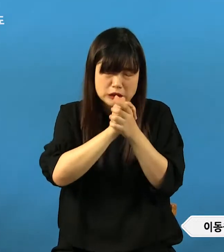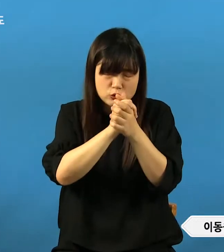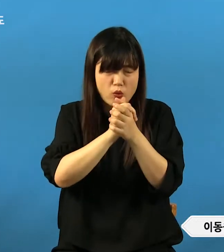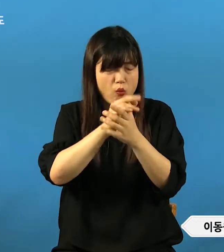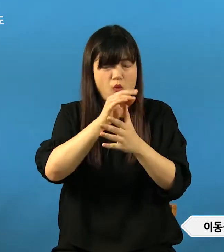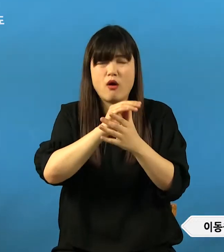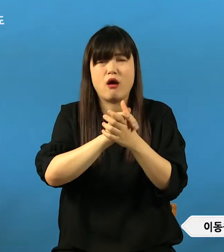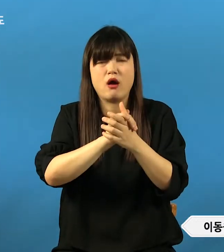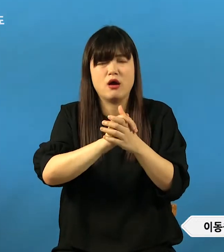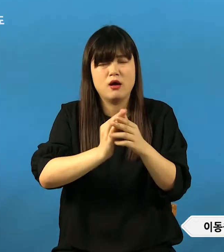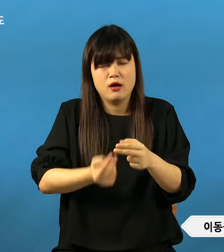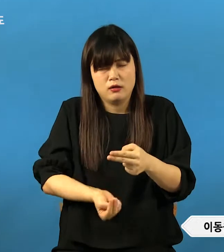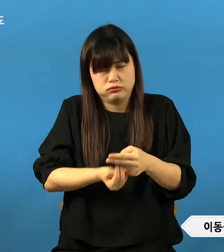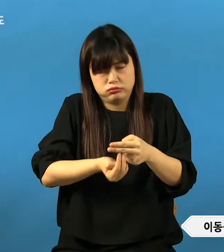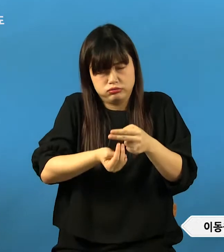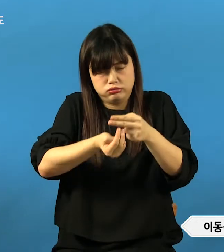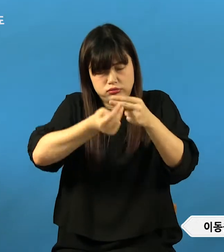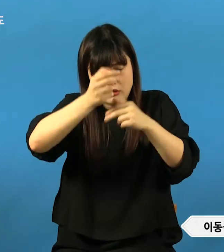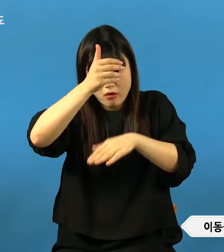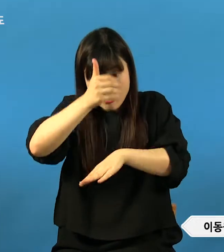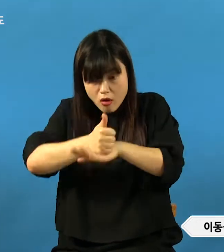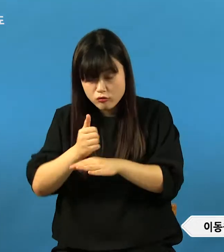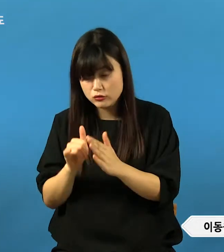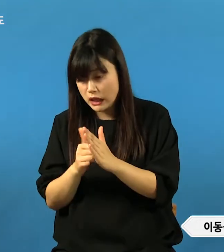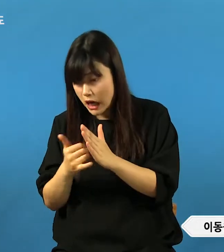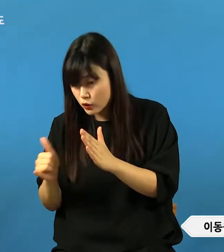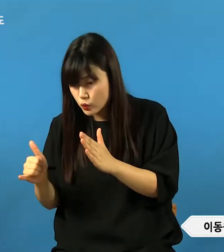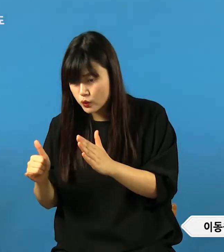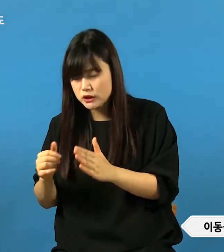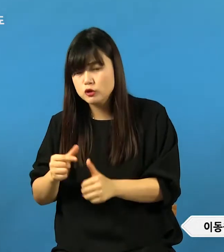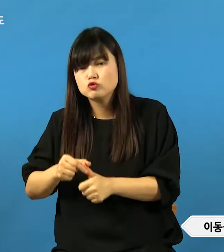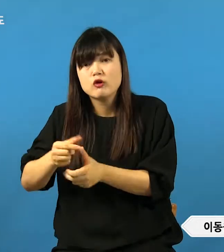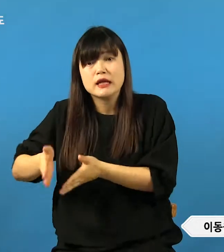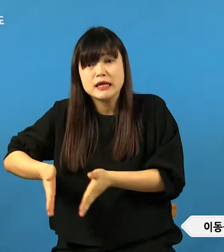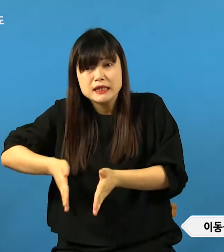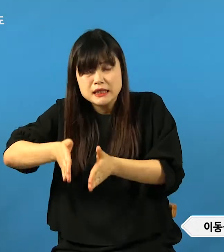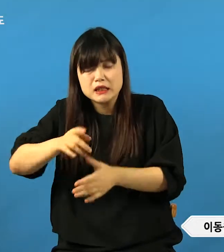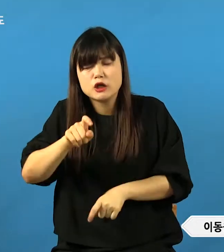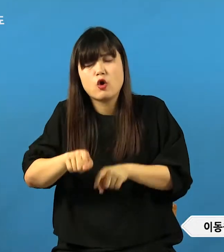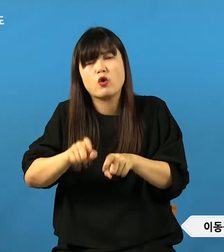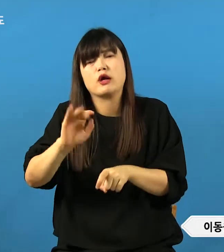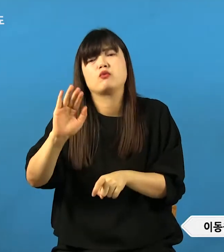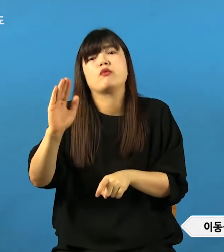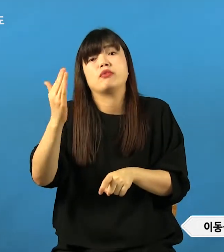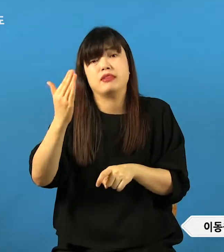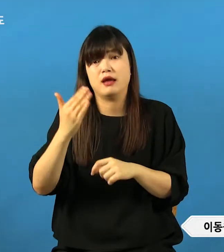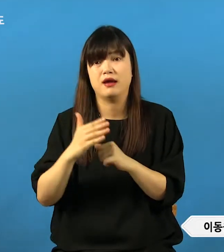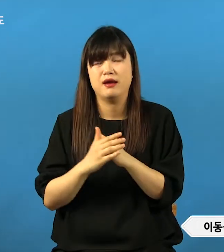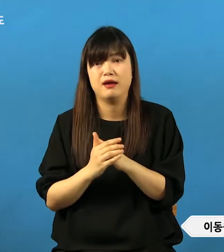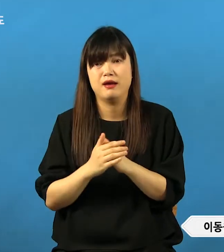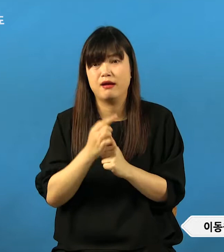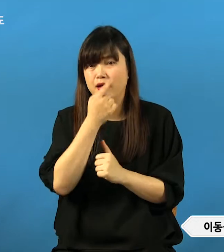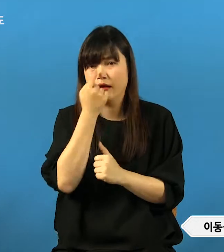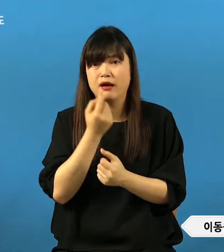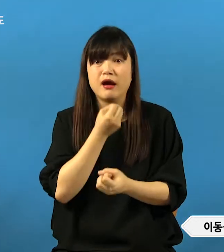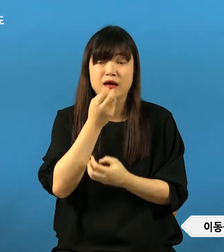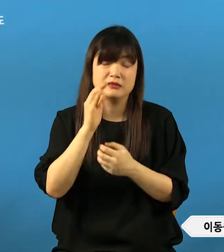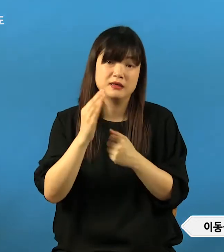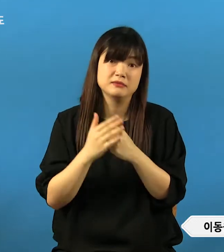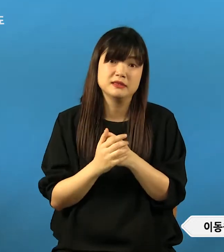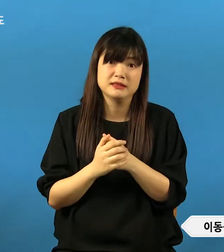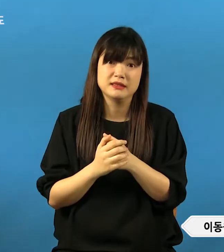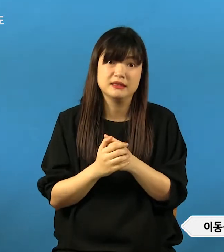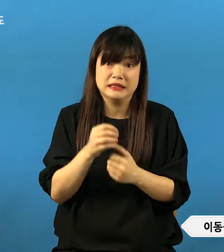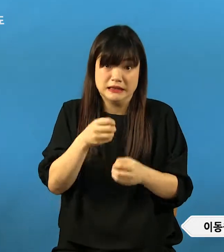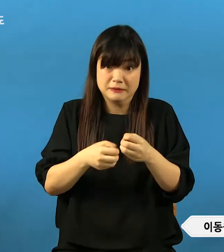헛되지 않아서 늦었지만 우리 가족 전체가 이제 이 길을, 구원의 길을 걷게 되었다는 것입니다. 그러면서 거기